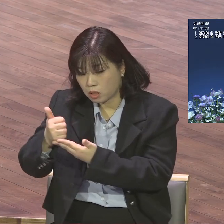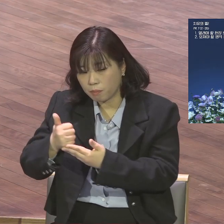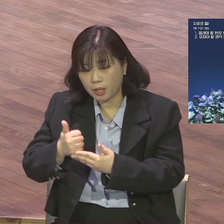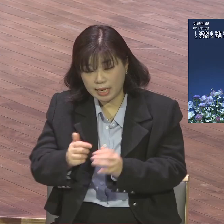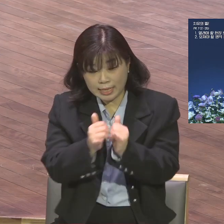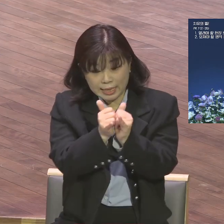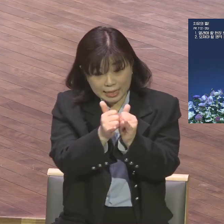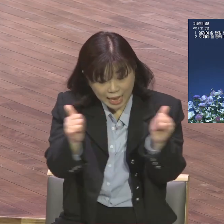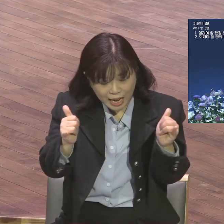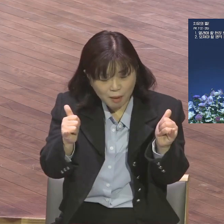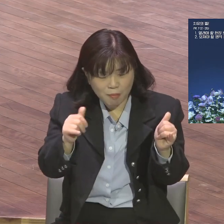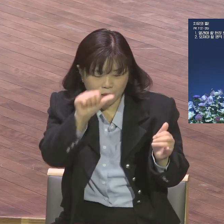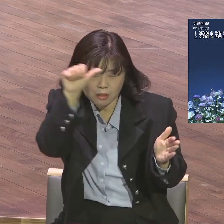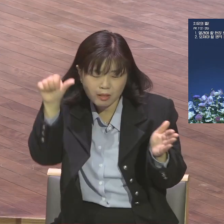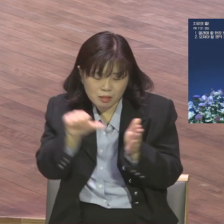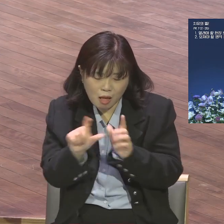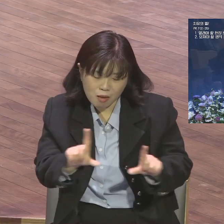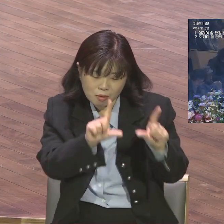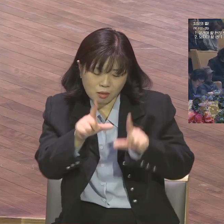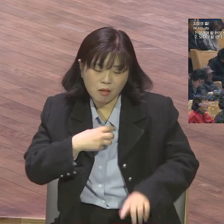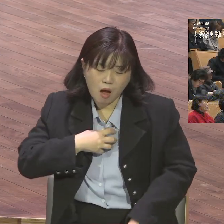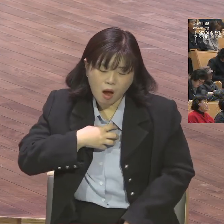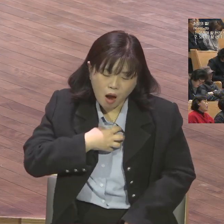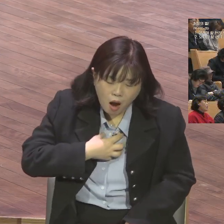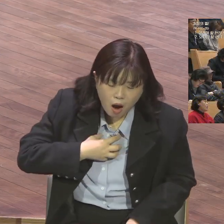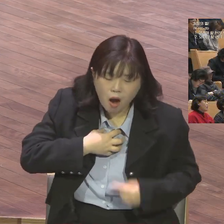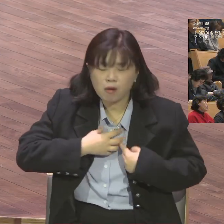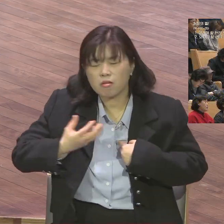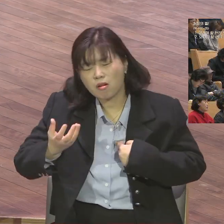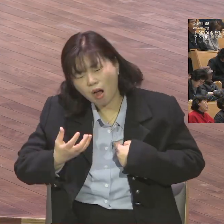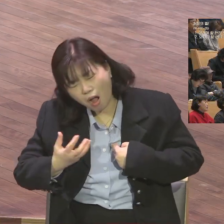아픔, 고통을 다 알고 계십니다.